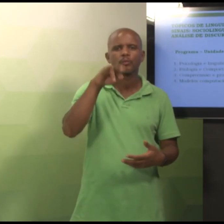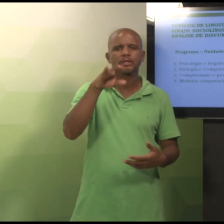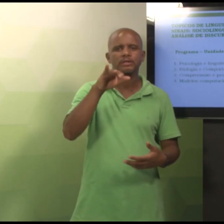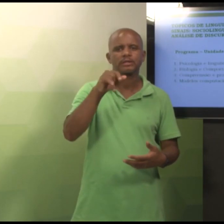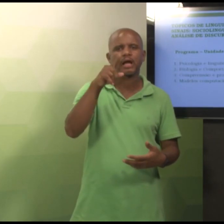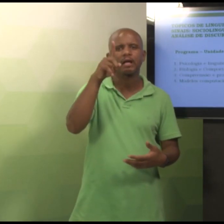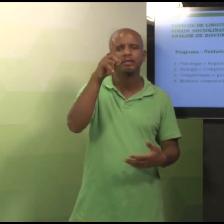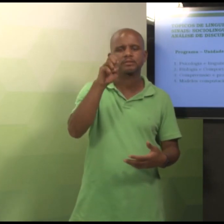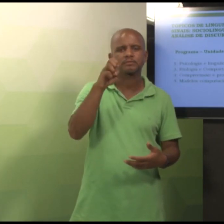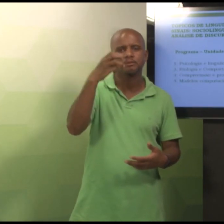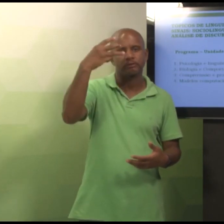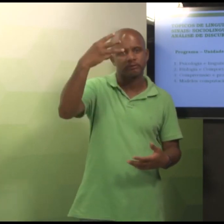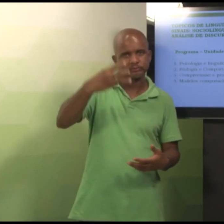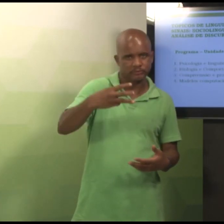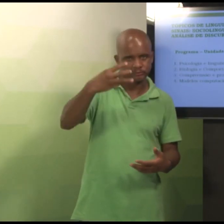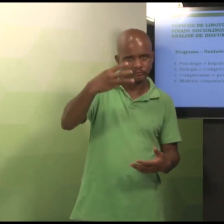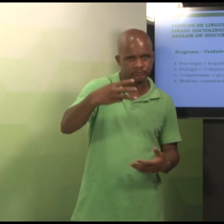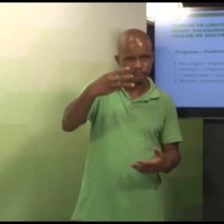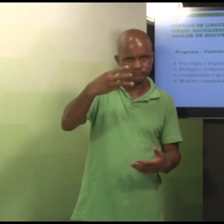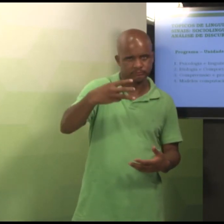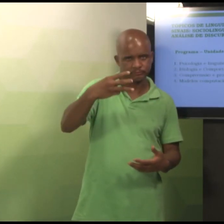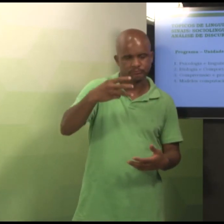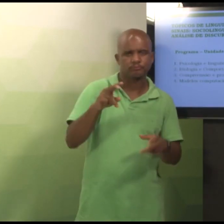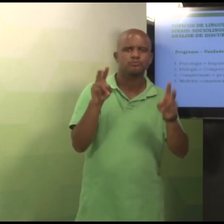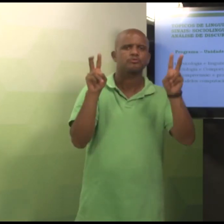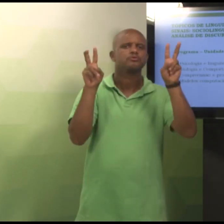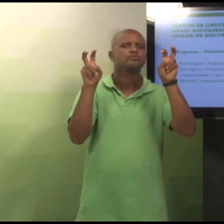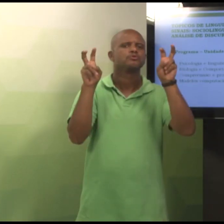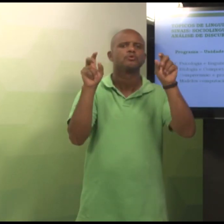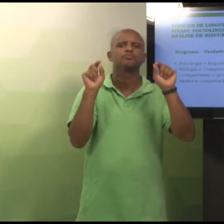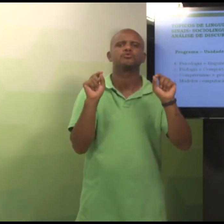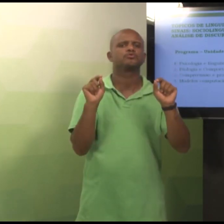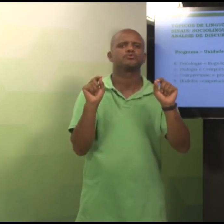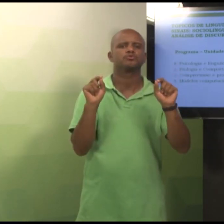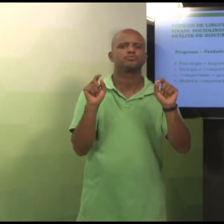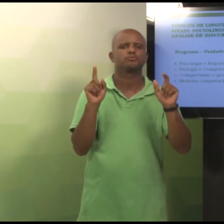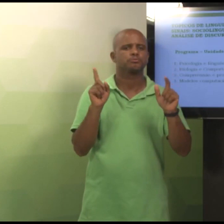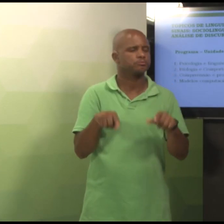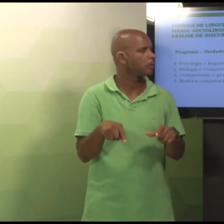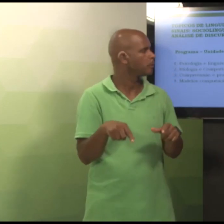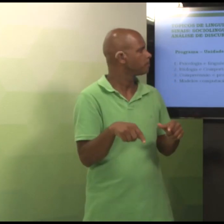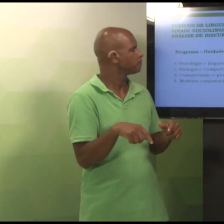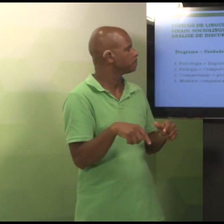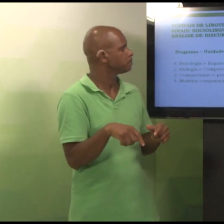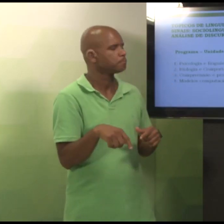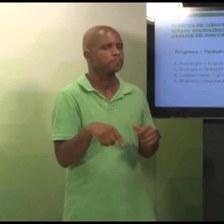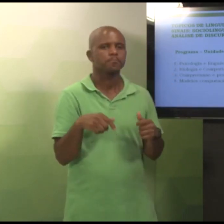explicaremos a unidade 3, que é composta pelo tema